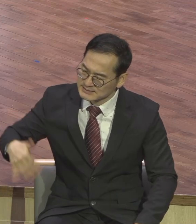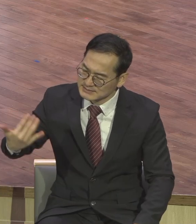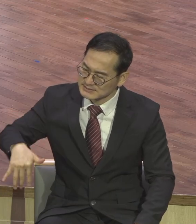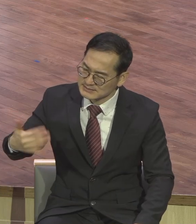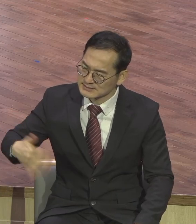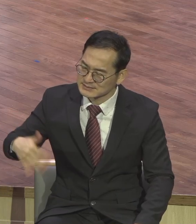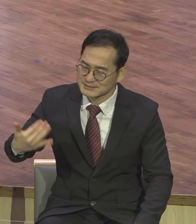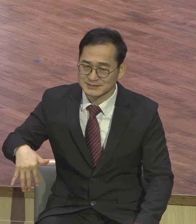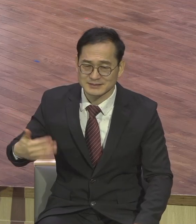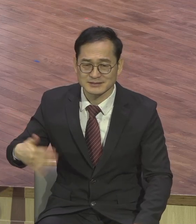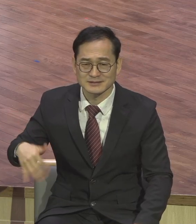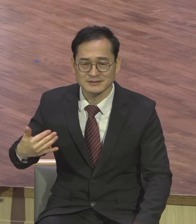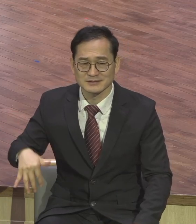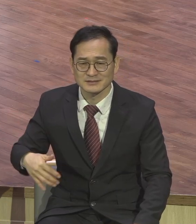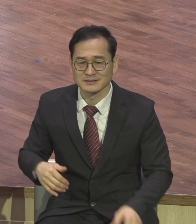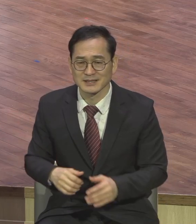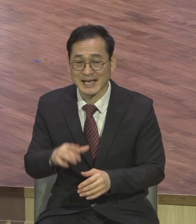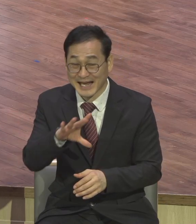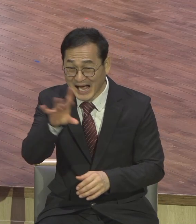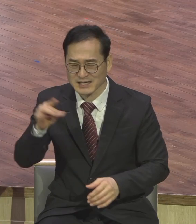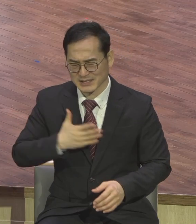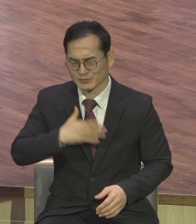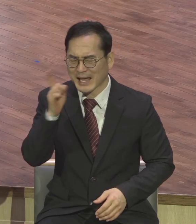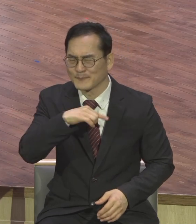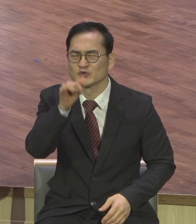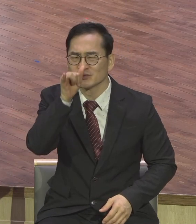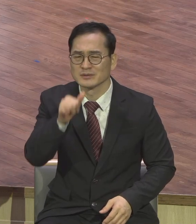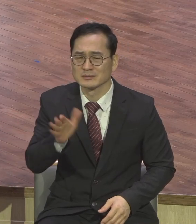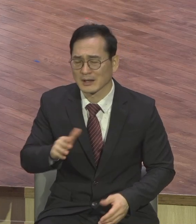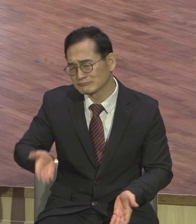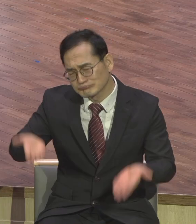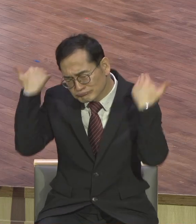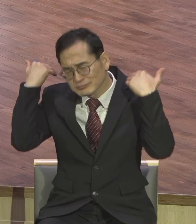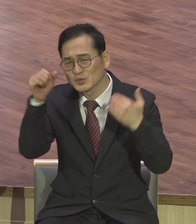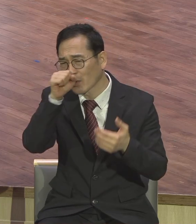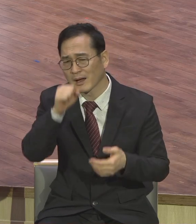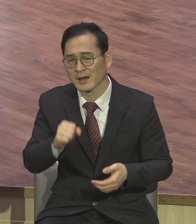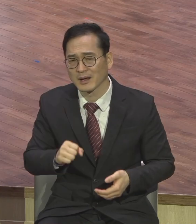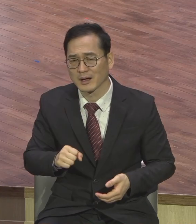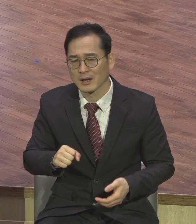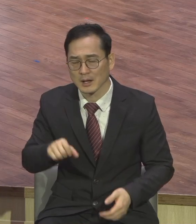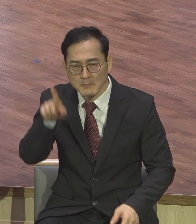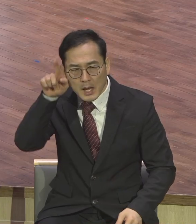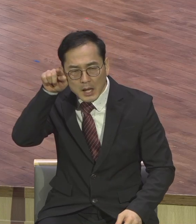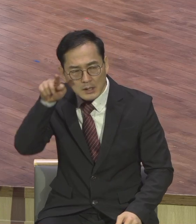답이 안 났구나. 물론 순간적으로 사람이 그럴 수 있죠. 그러나 그 하룻밤 지나면 안 돼요.